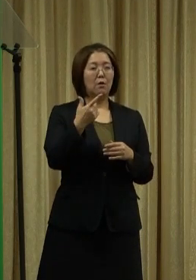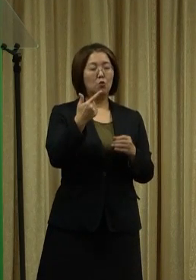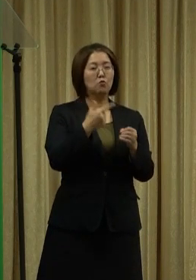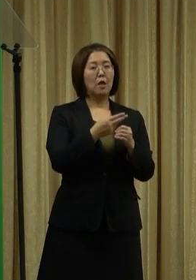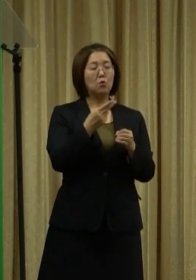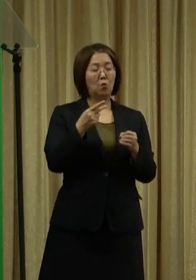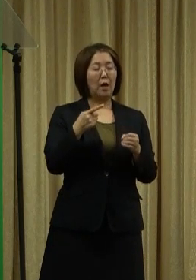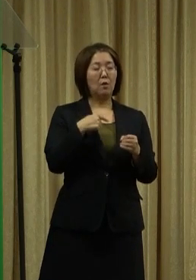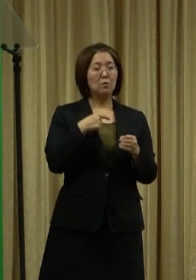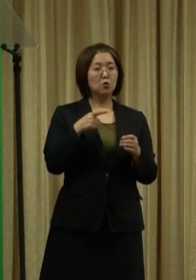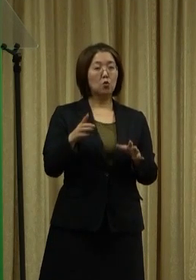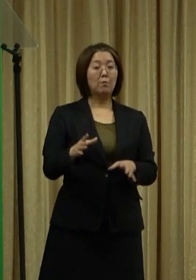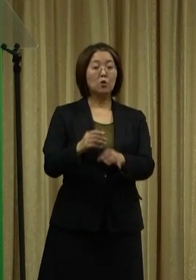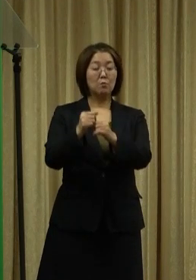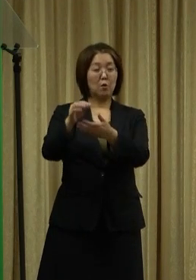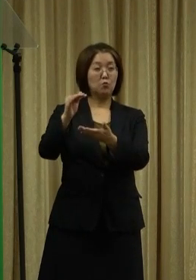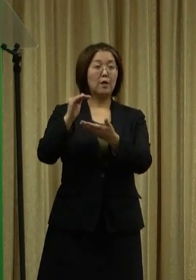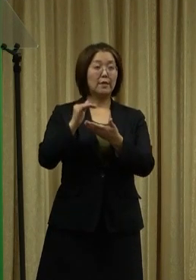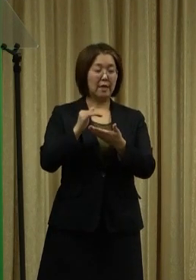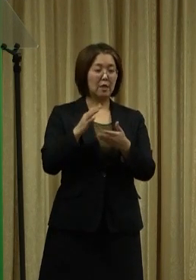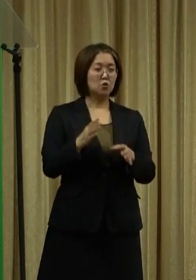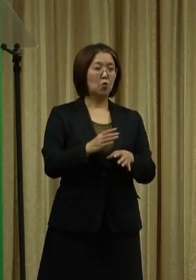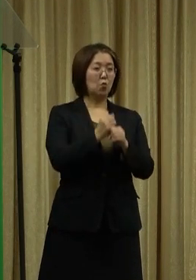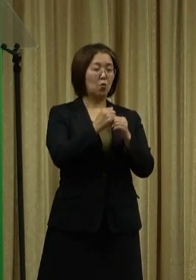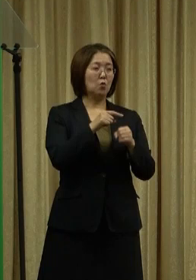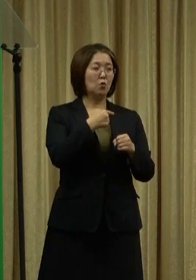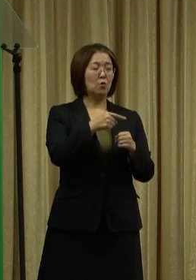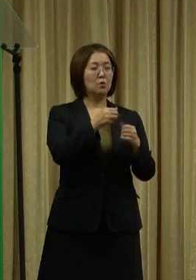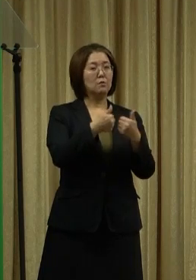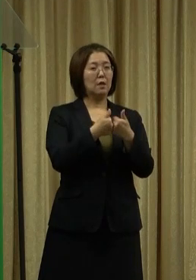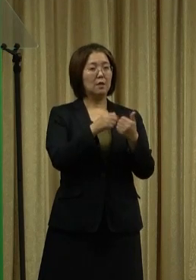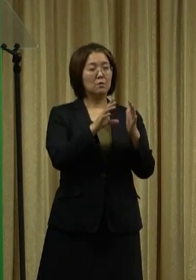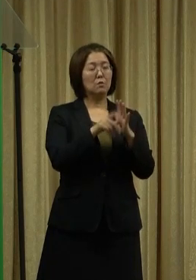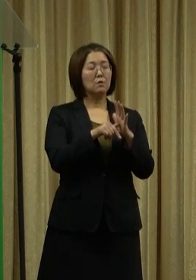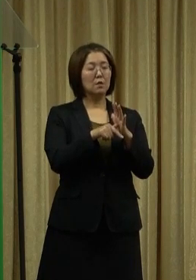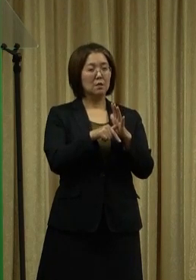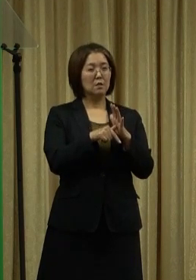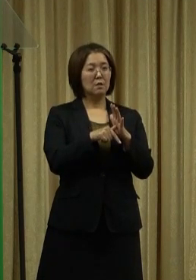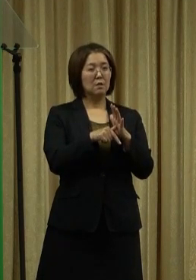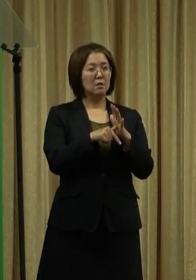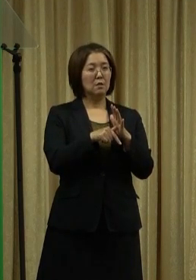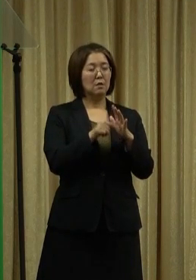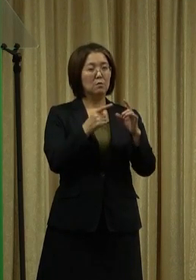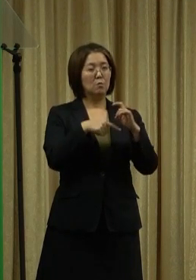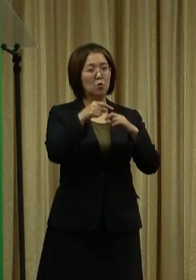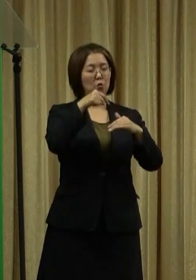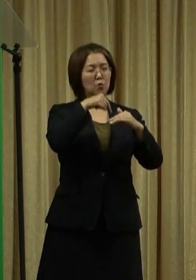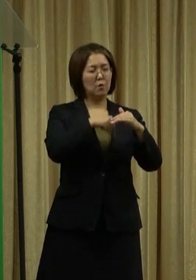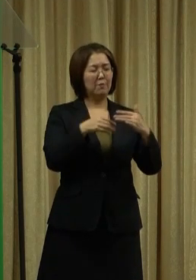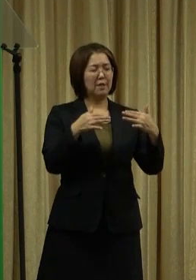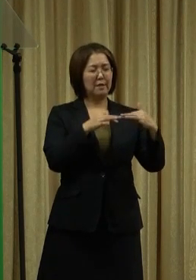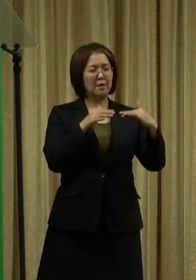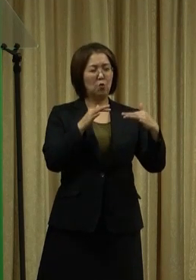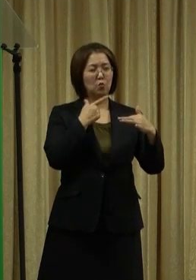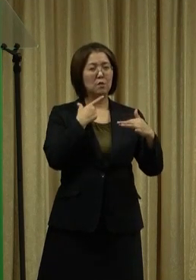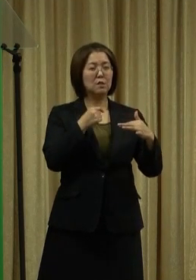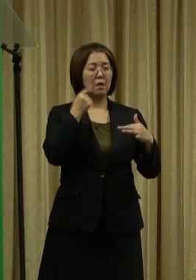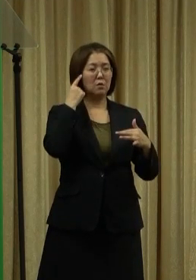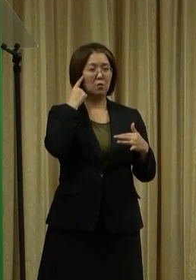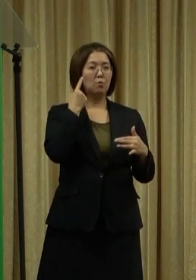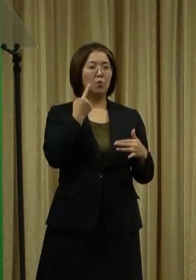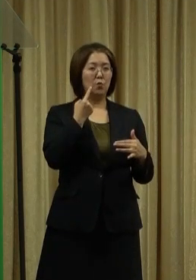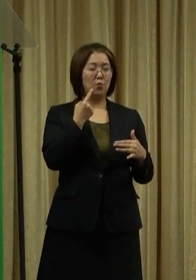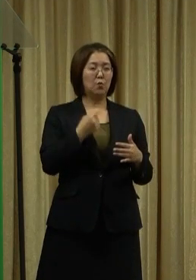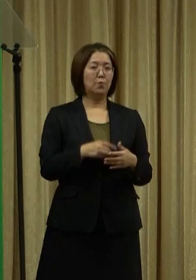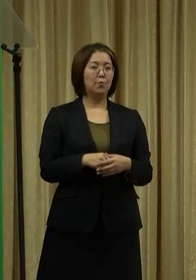私が主催します総合教育会議で、さらに深めていきたい、議論を深めていきたいと考え